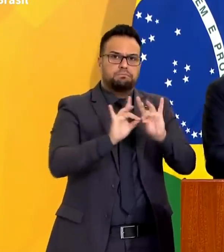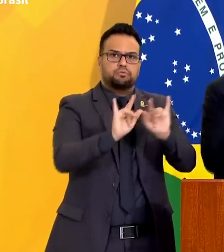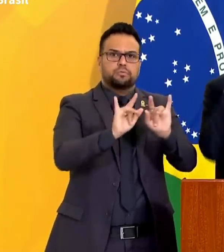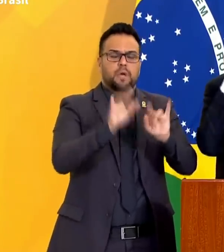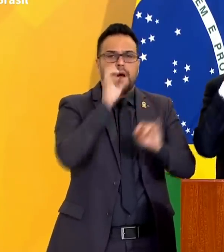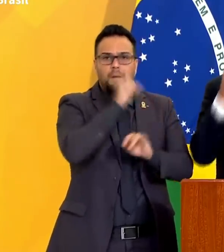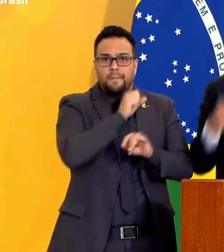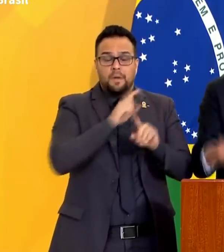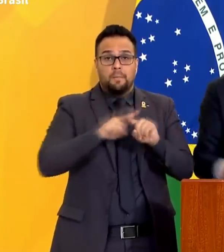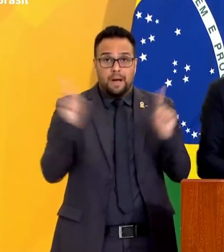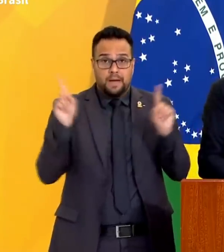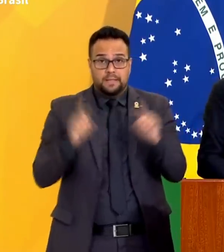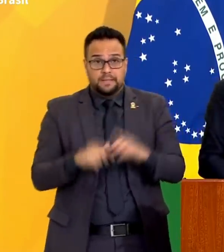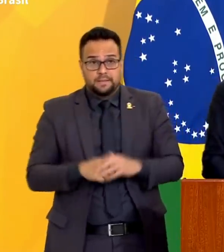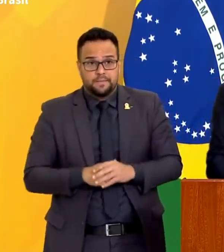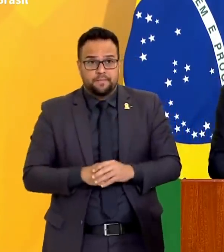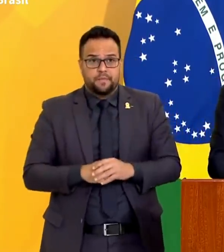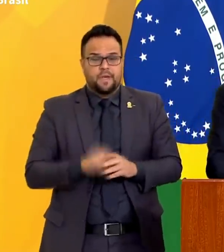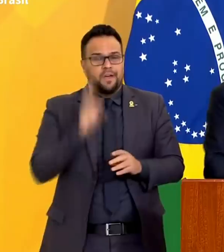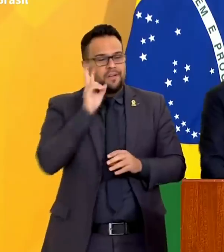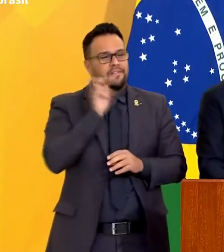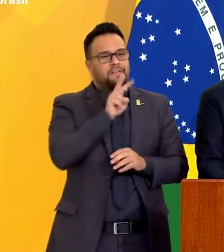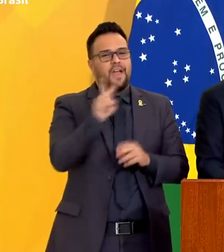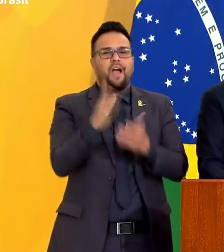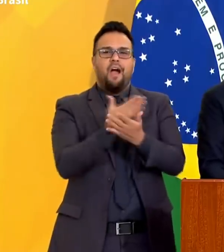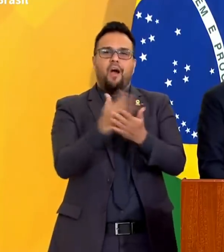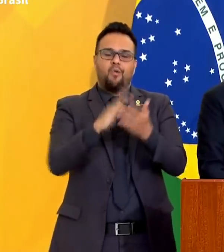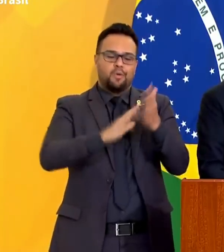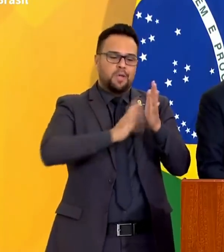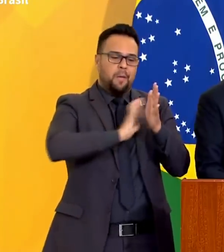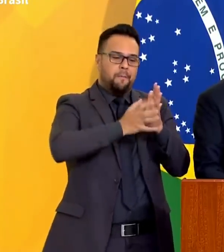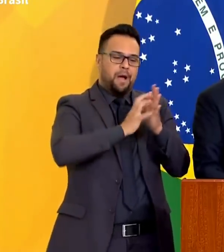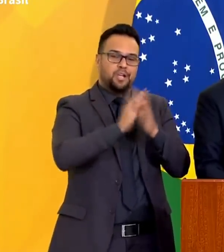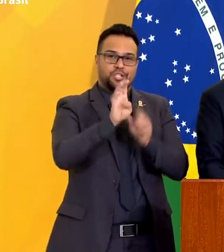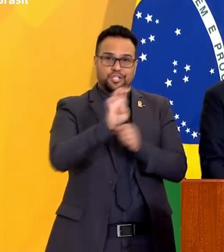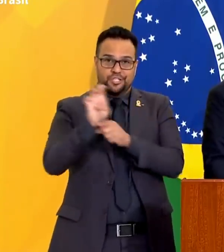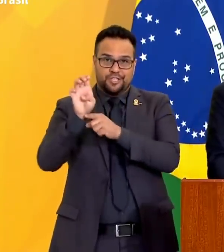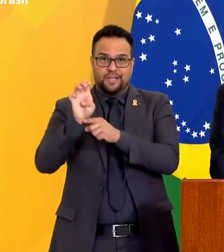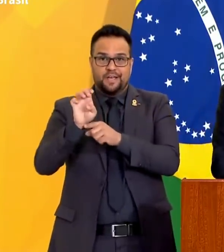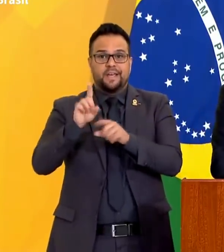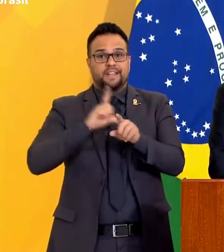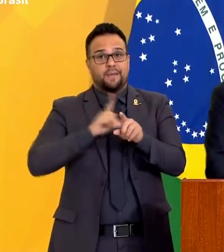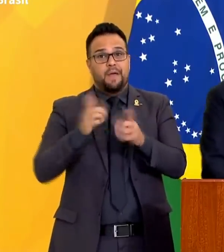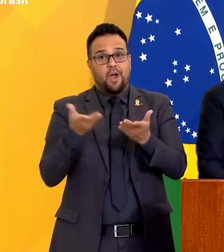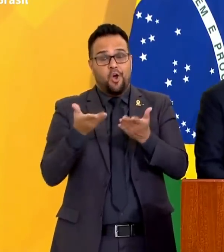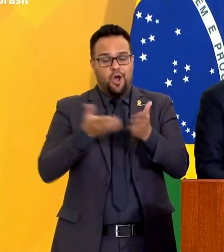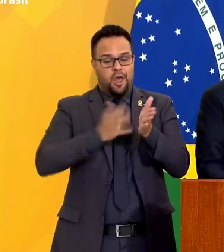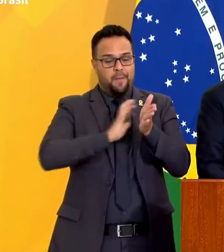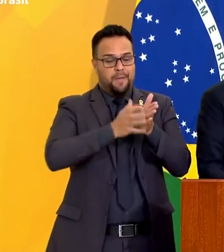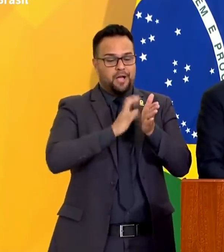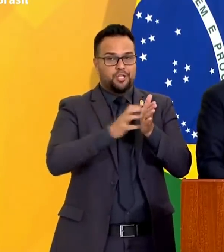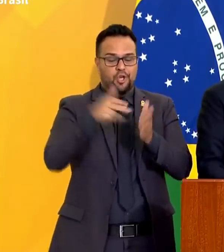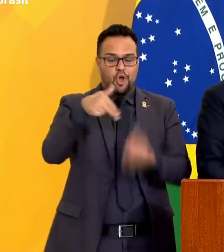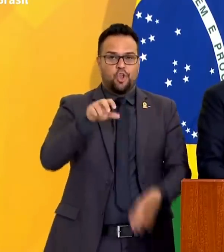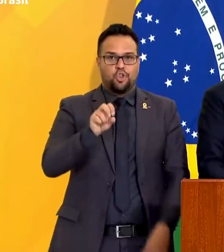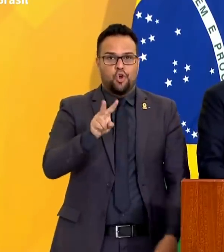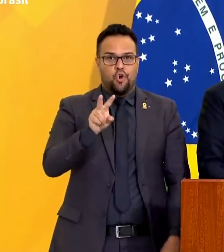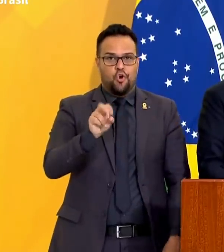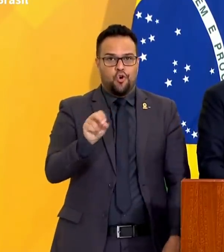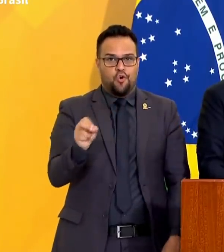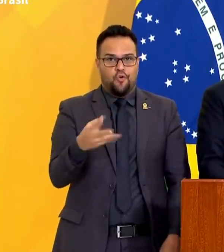ainda contiver partido de esquerda né e outro partido que se diz novo mas não tão novo assim